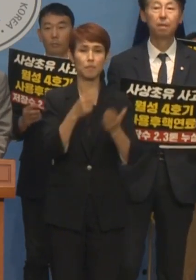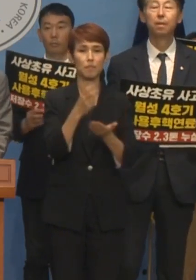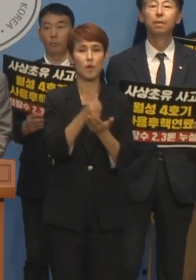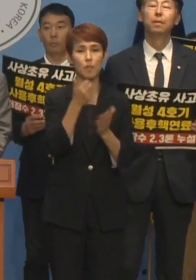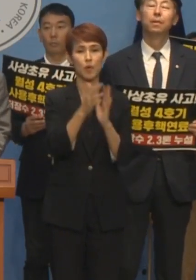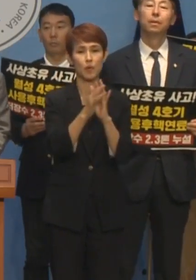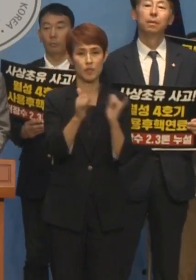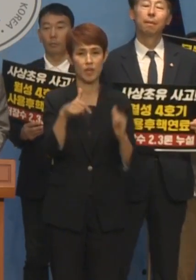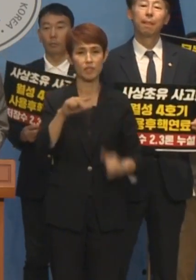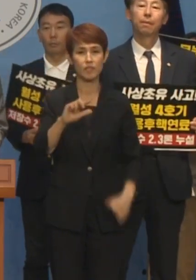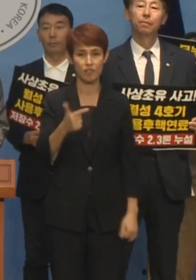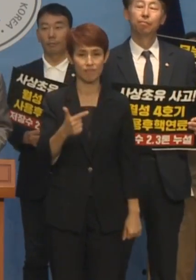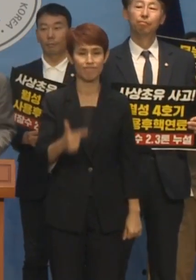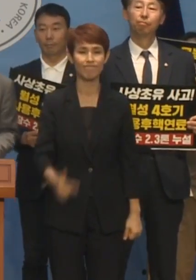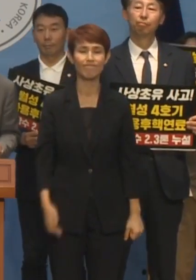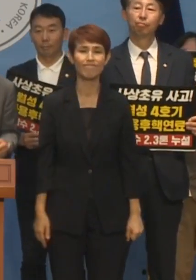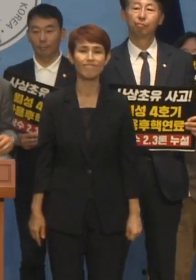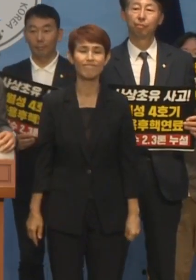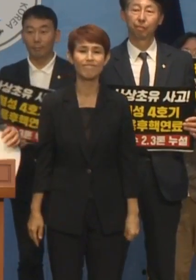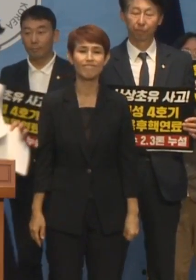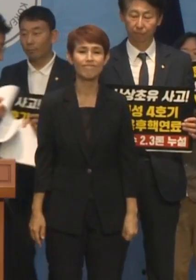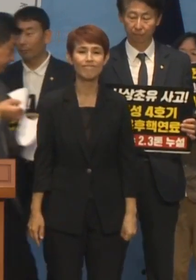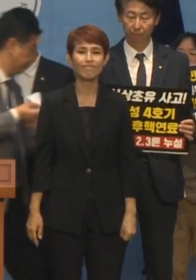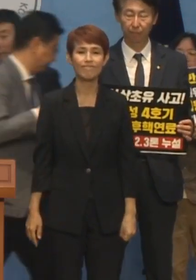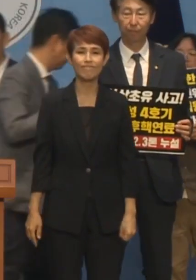전병덕 이상입니다.